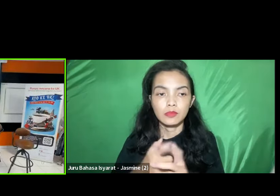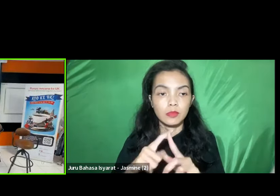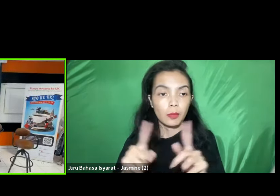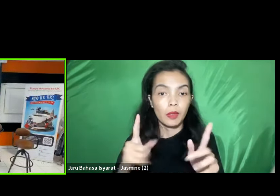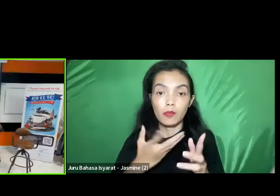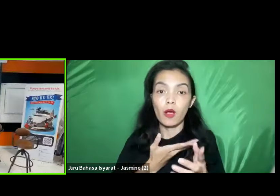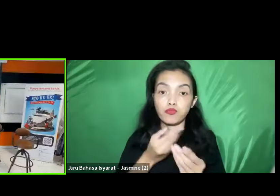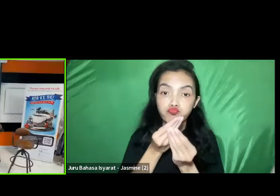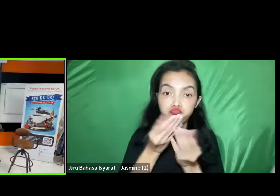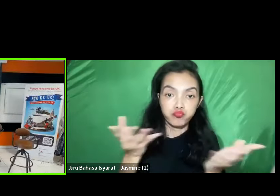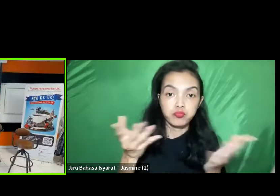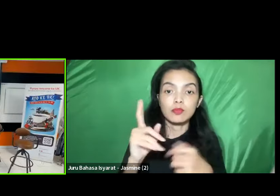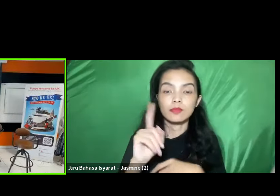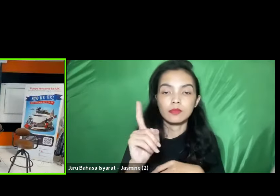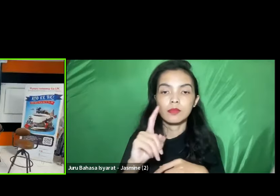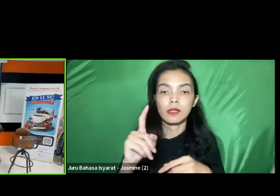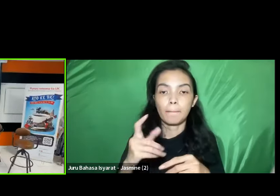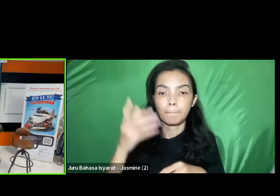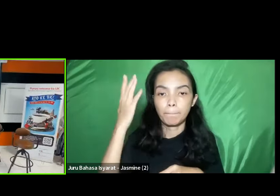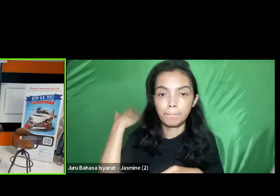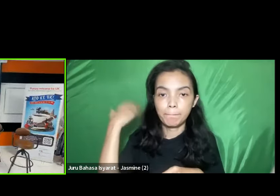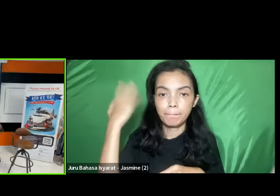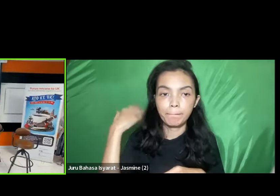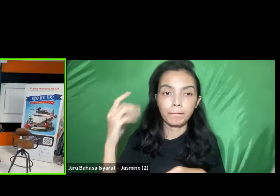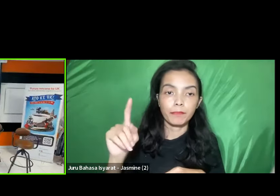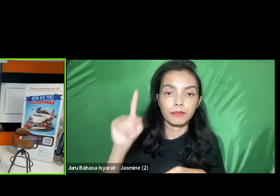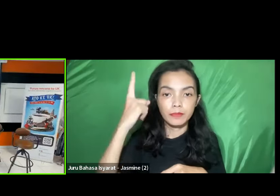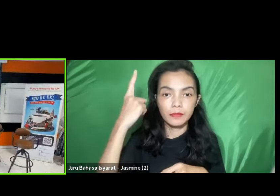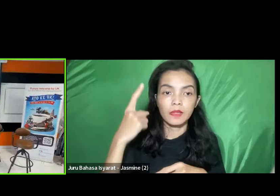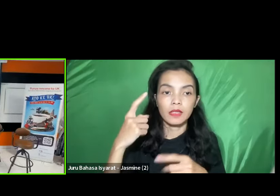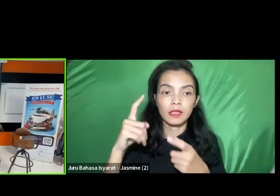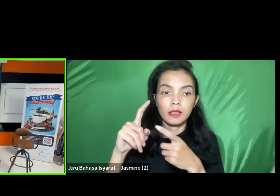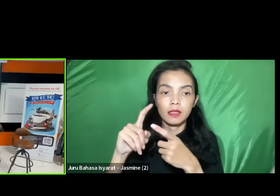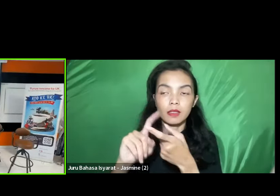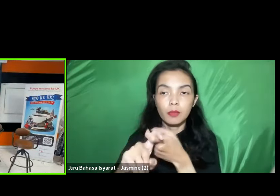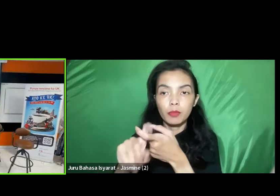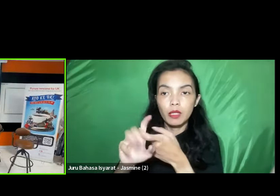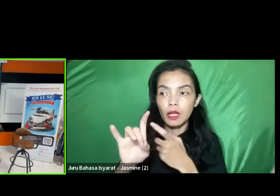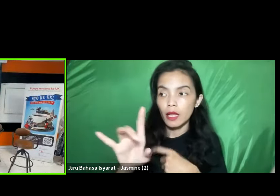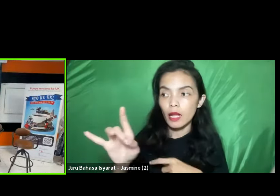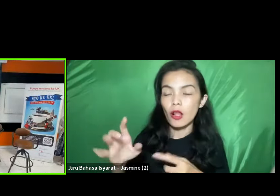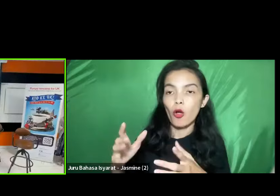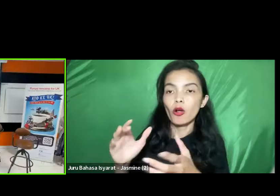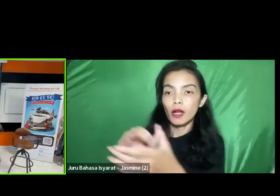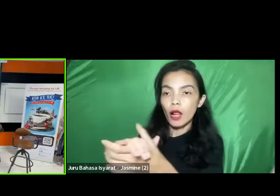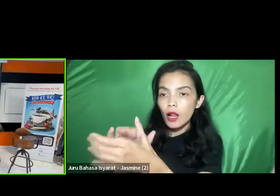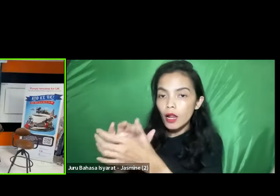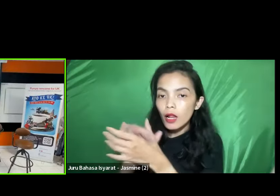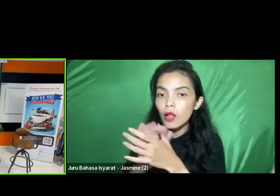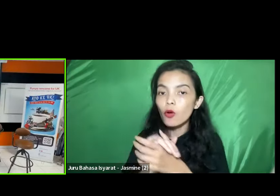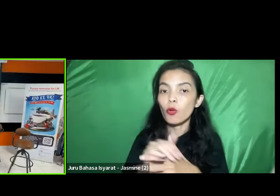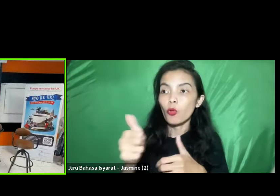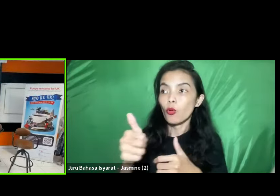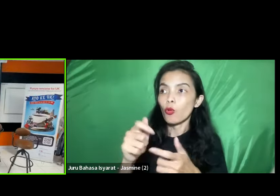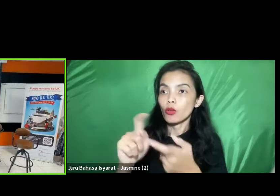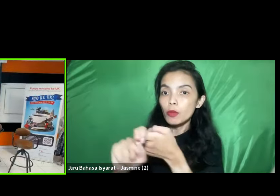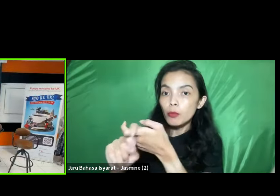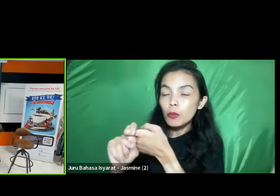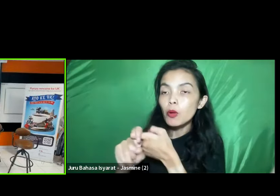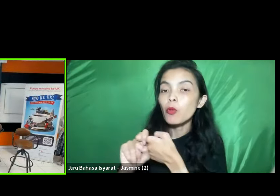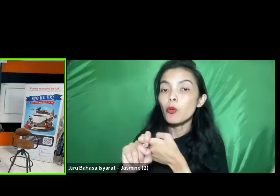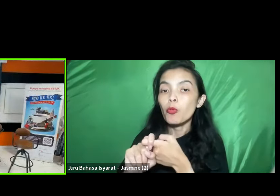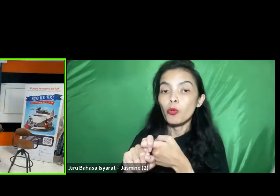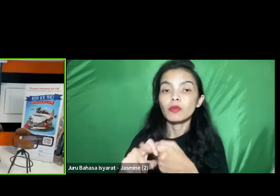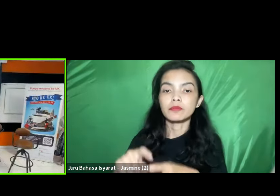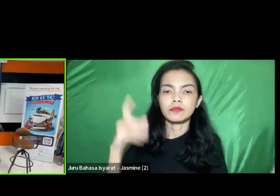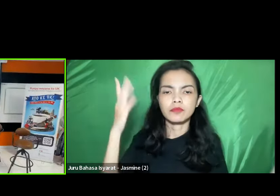teman-teman mungkin waktu itu aku pertamatama langsung temanan sama teman-teman yang lain gitu kenal-kenalan dan juga e waktu itu tuh